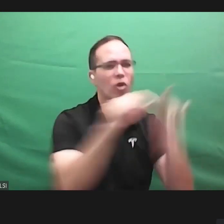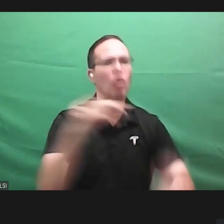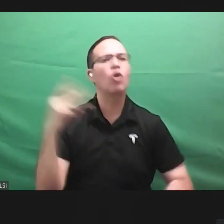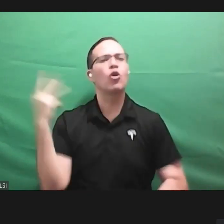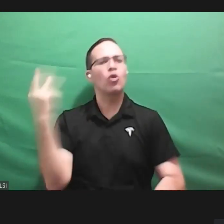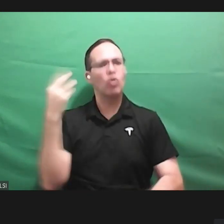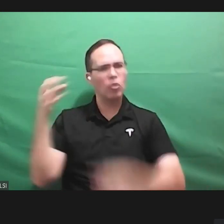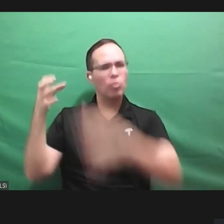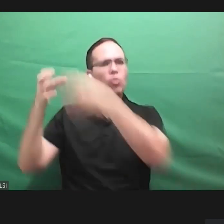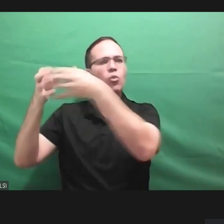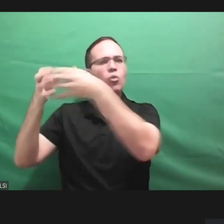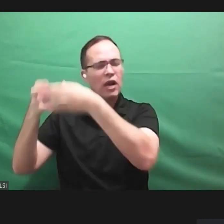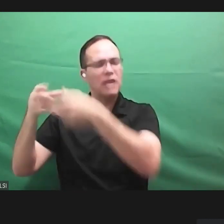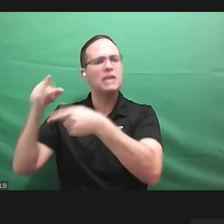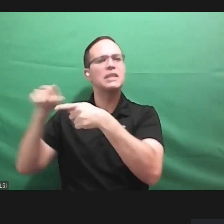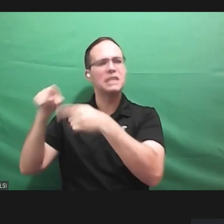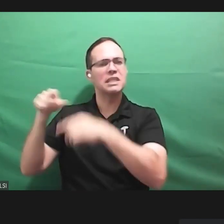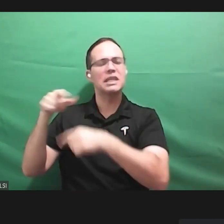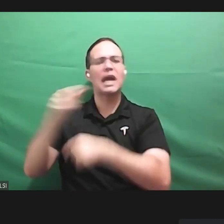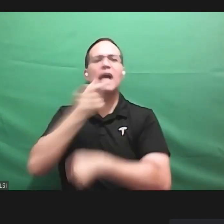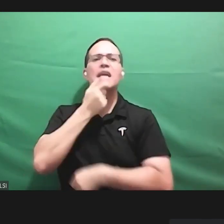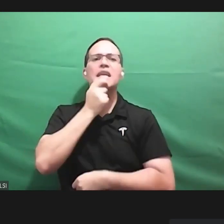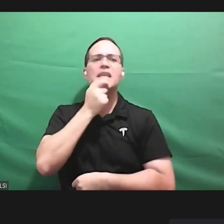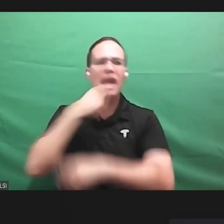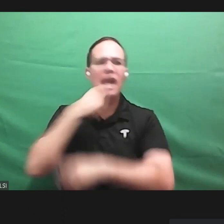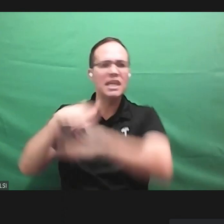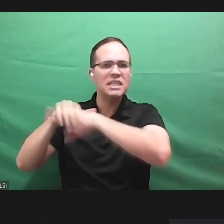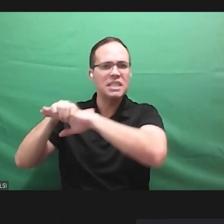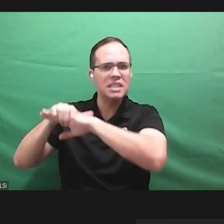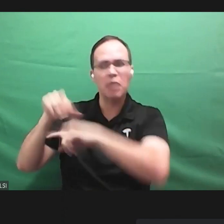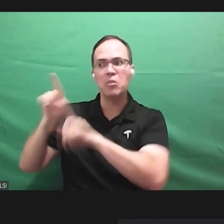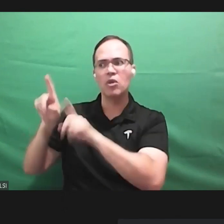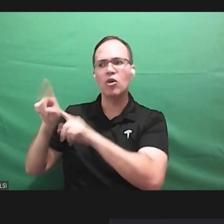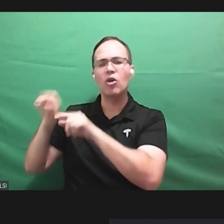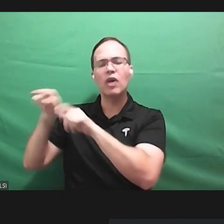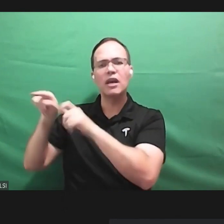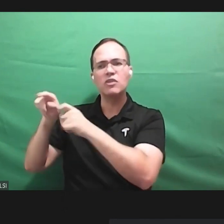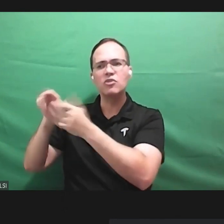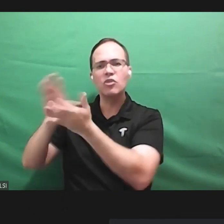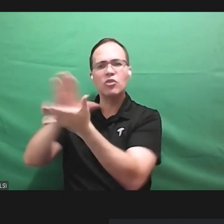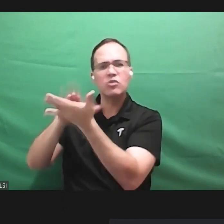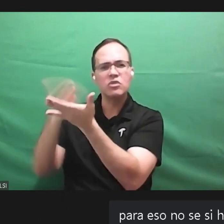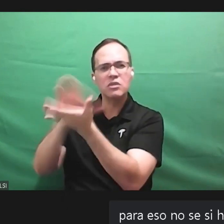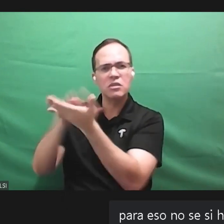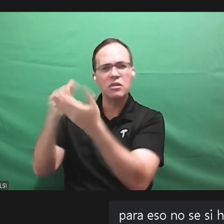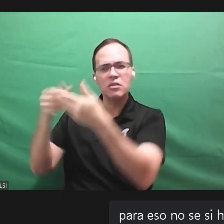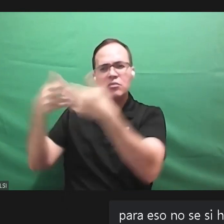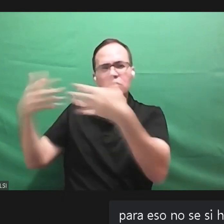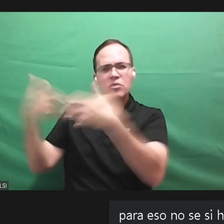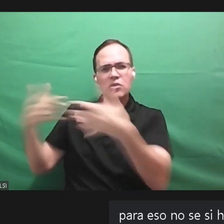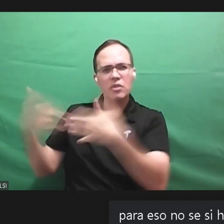español, Pierre, porque yo les he visto en inglés, no sé si está en español esa parte o no.